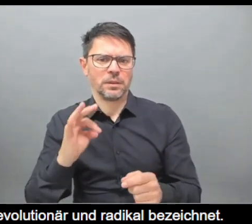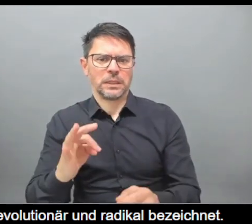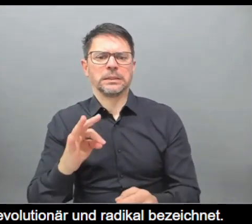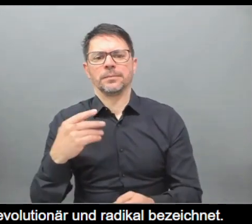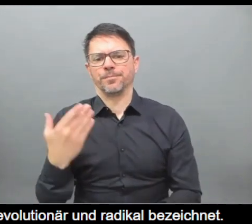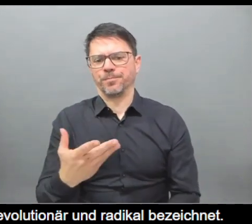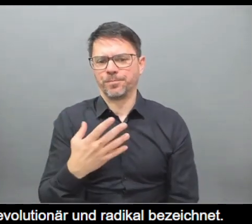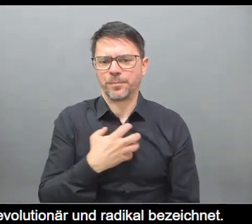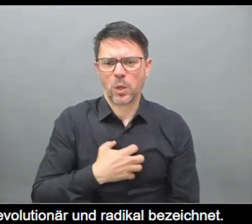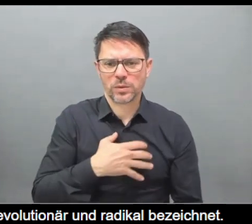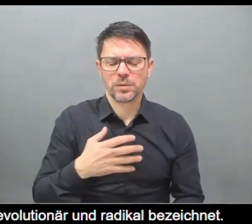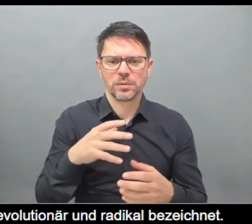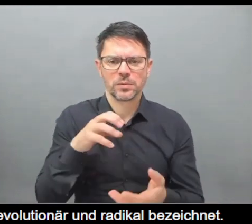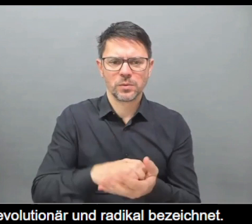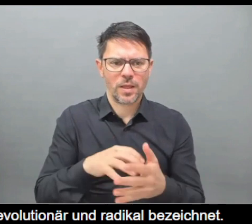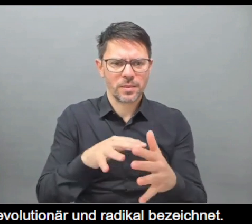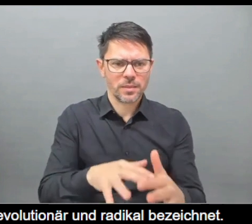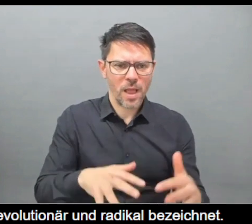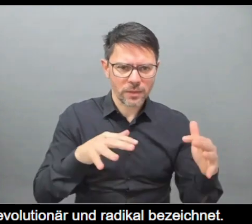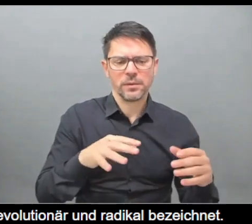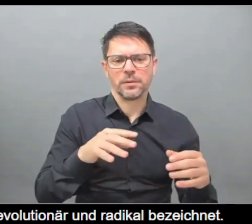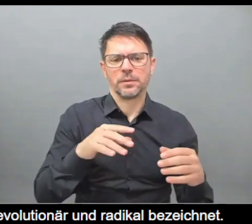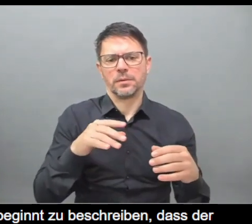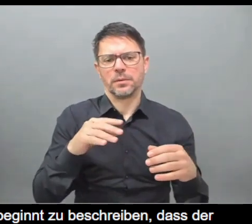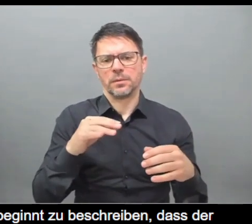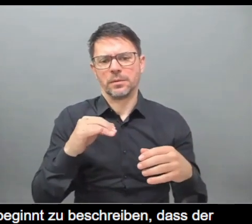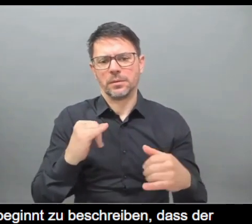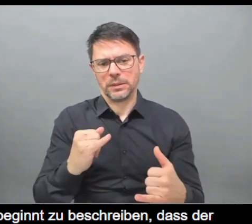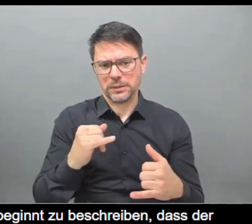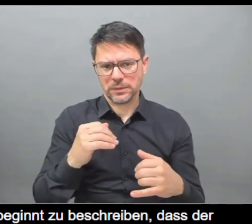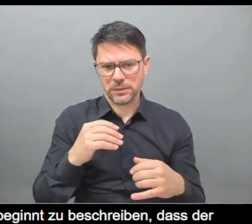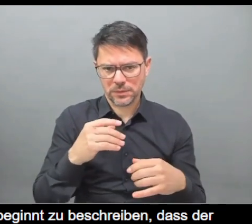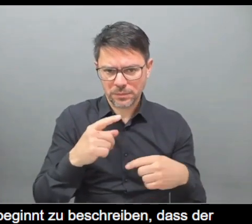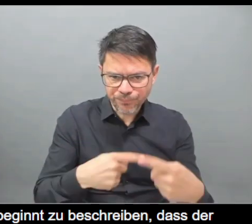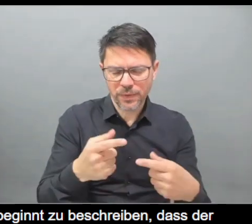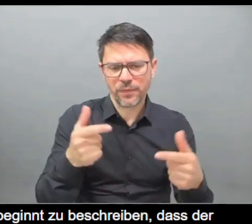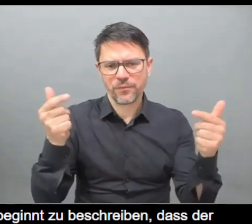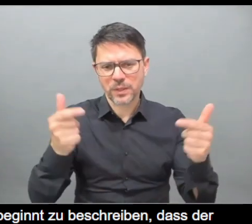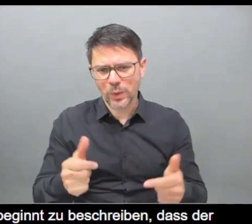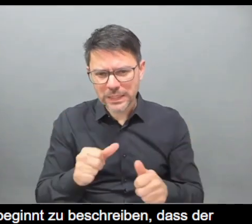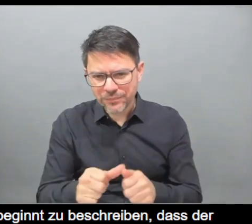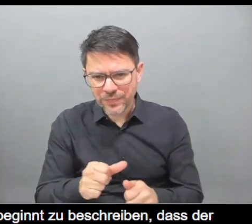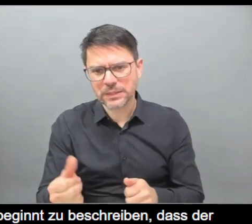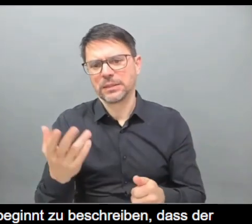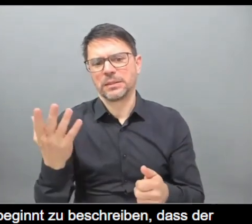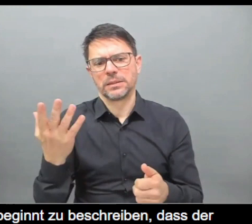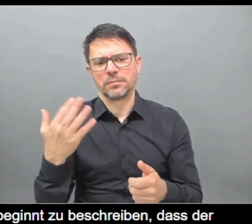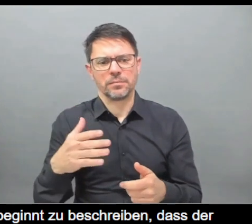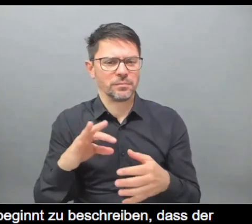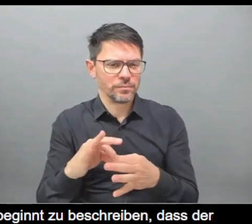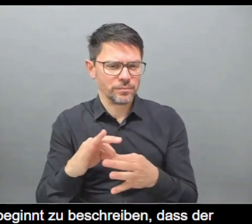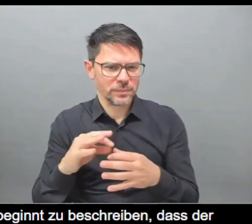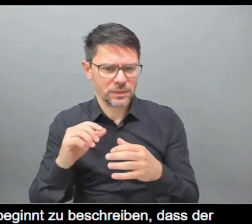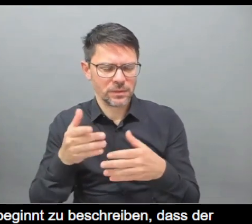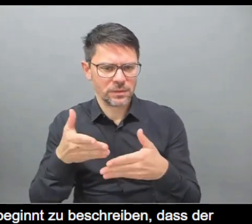umgesetzt werden kann. Im Übrigen hat man den Eindruck, dass auch erhebliche Teile der Kommission mittlerweile dieser Auffassung näher treten